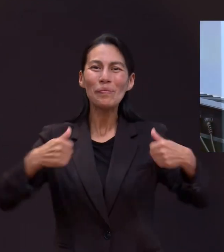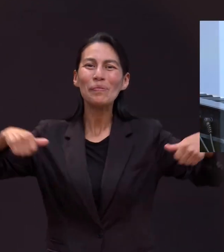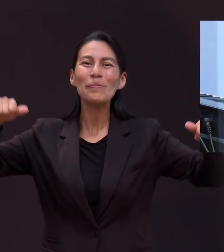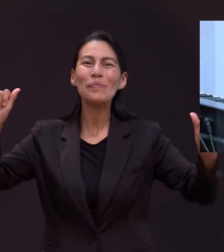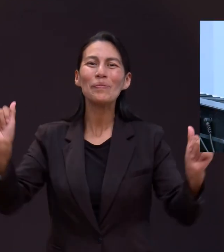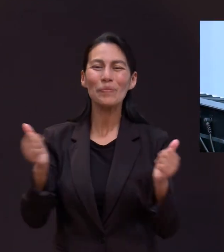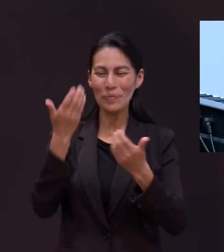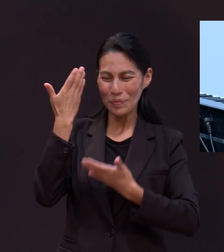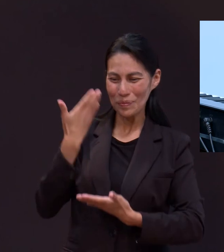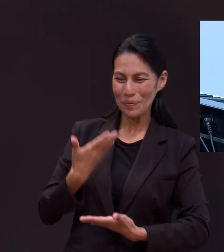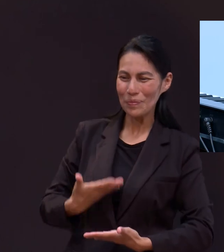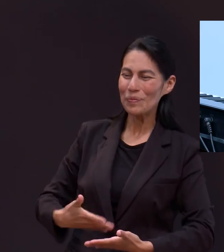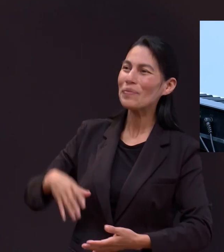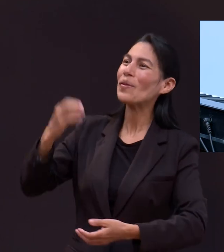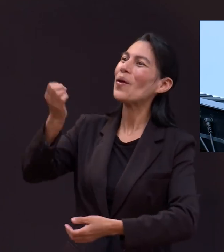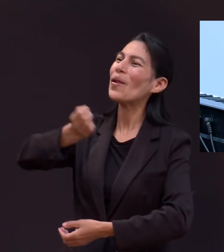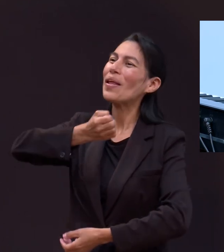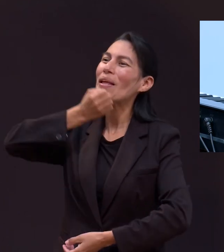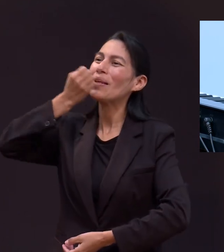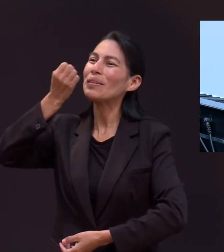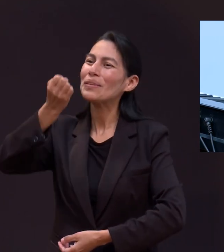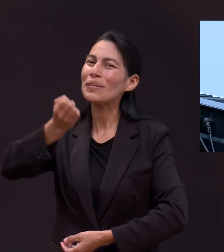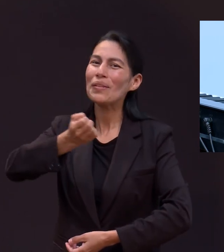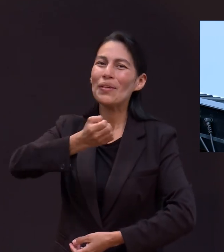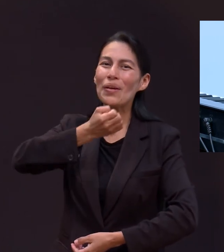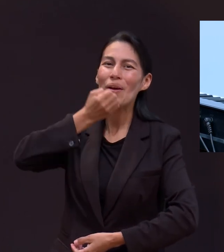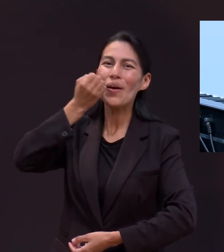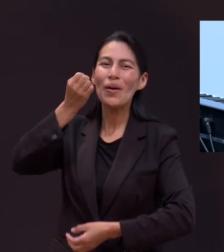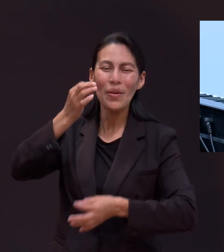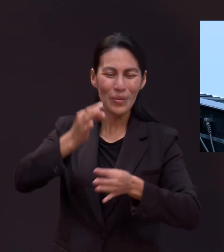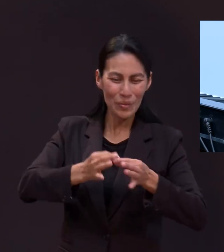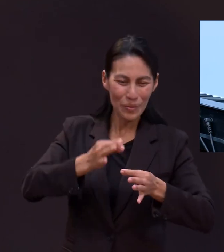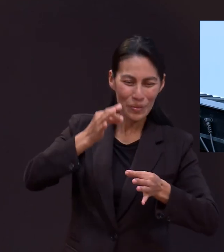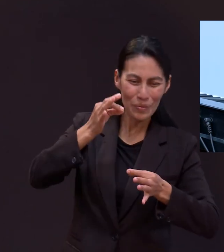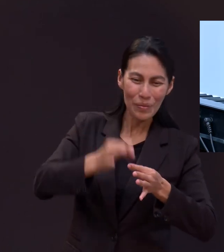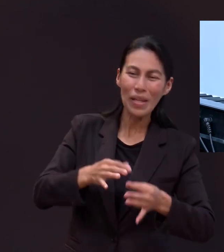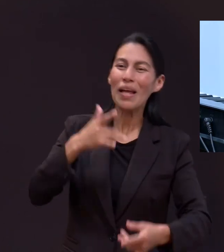aleluya soy guerrera de oración